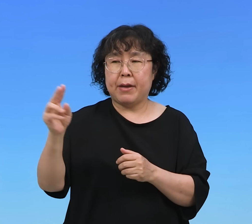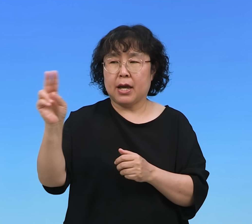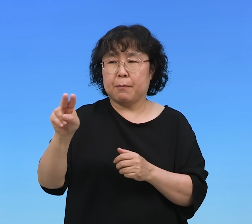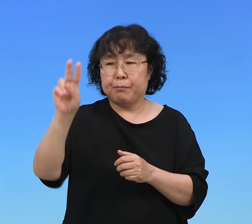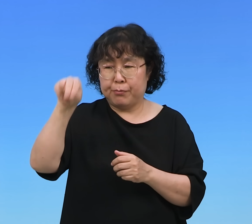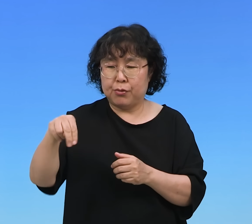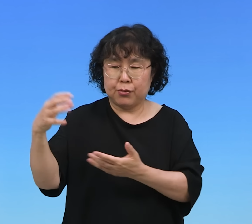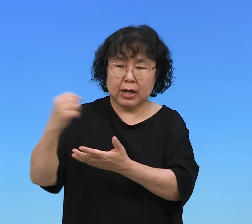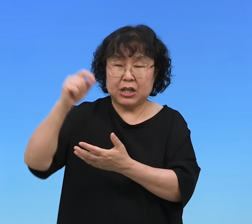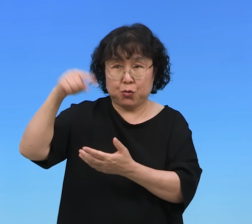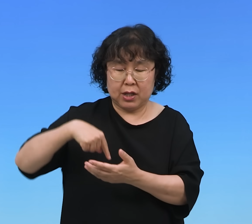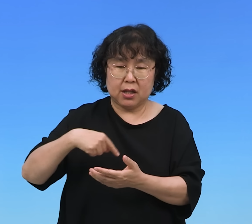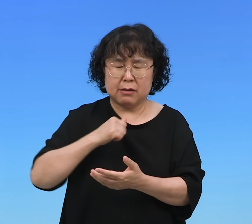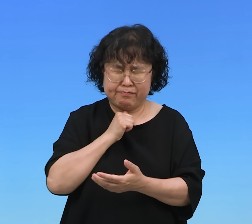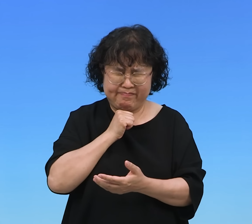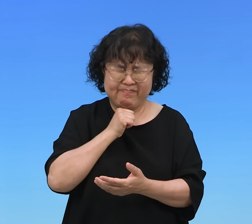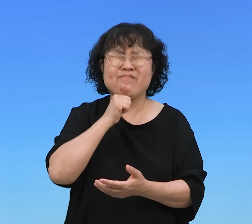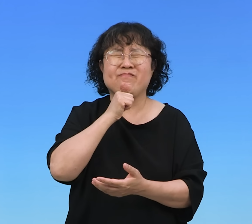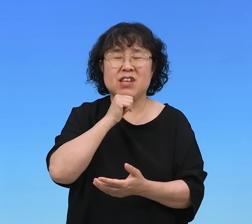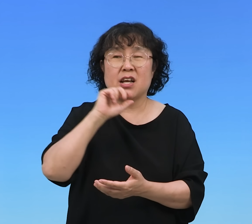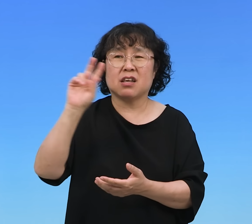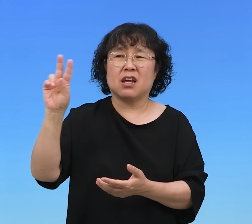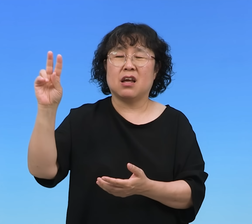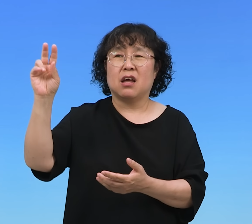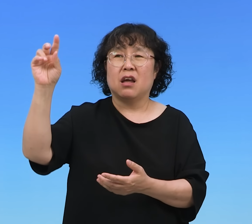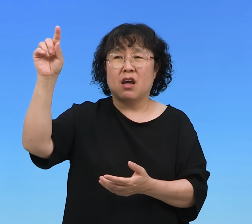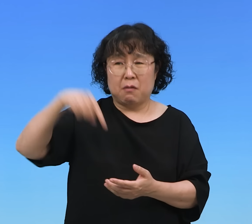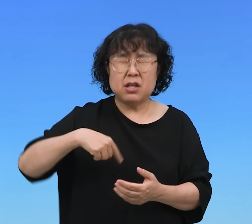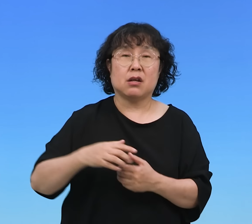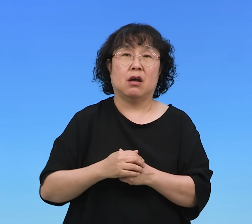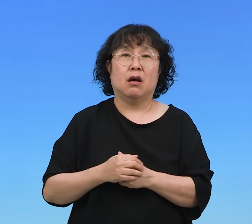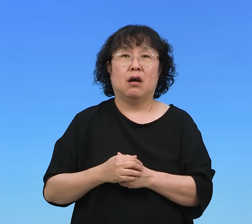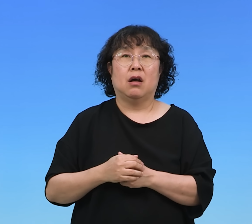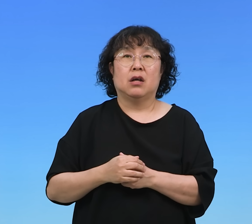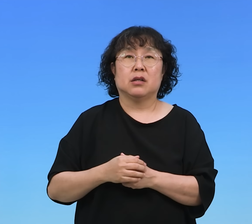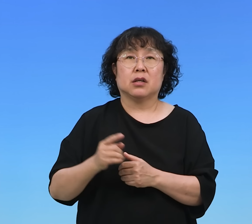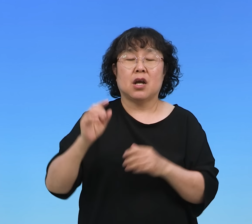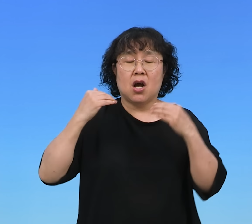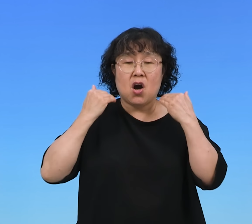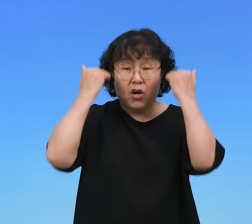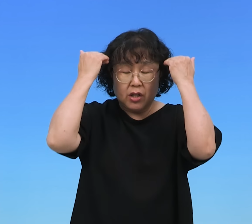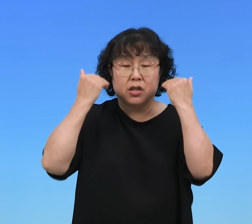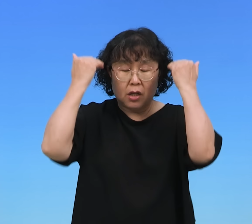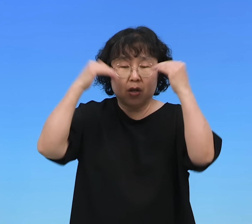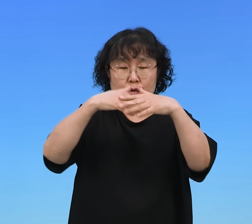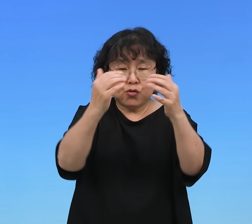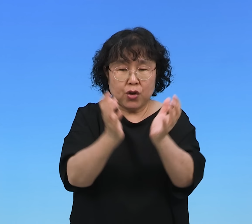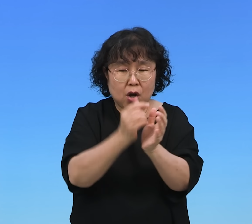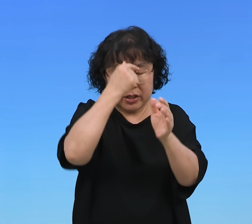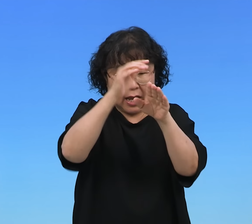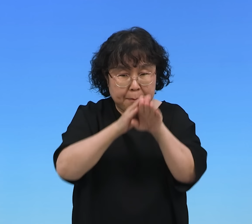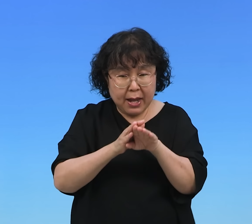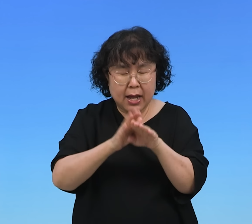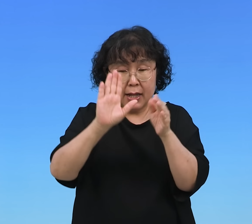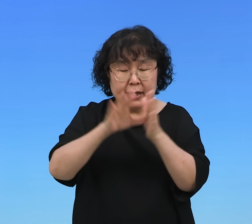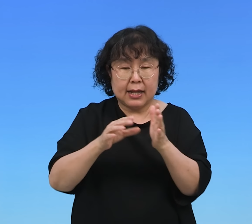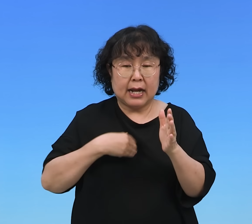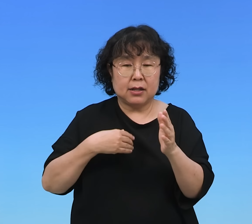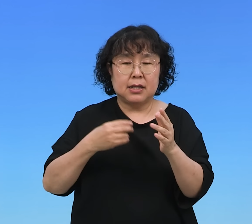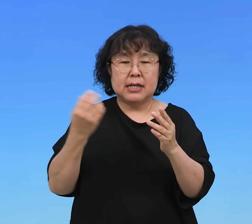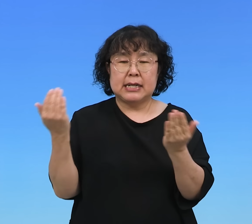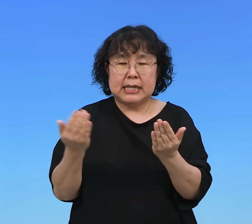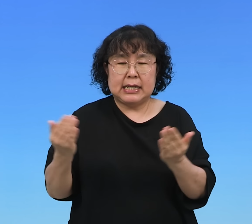때문에 뭐 다 그렇게 왔습니다. 그래서 그 어른들 구역 예배할 때 보면은 그런 얘기들 많이 해요. 나 투잡